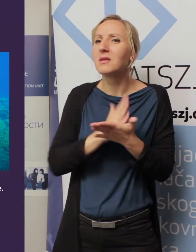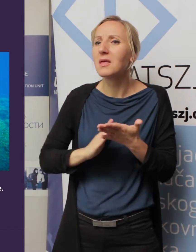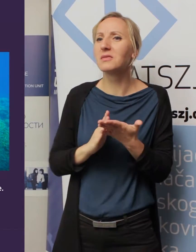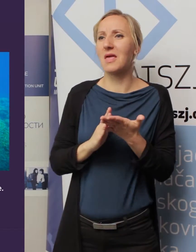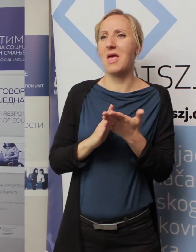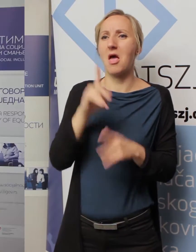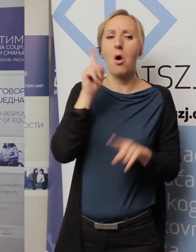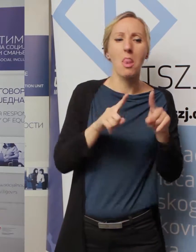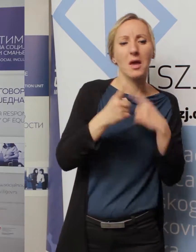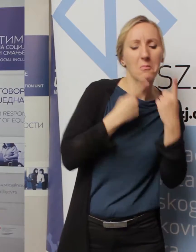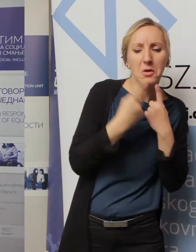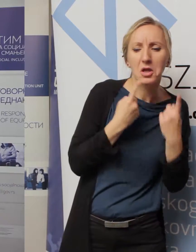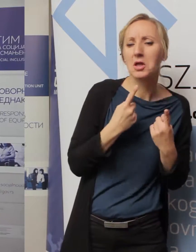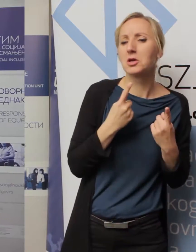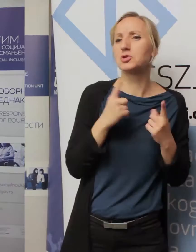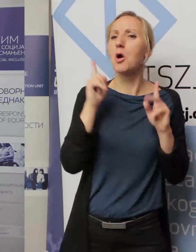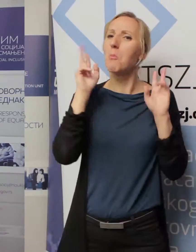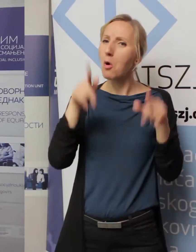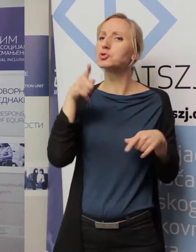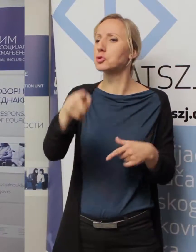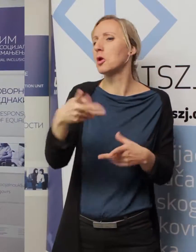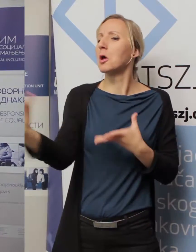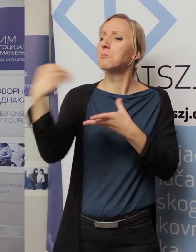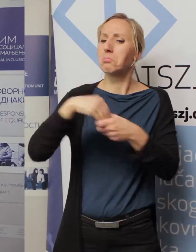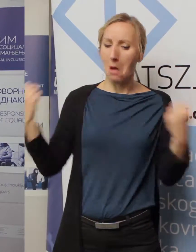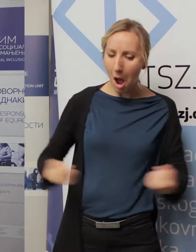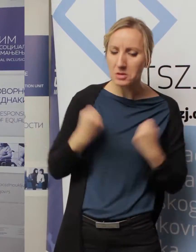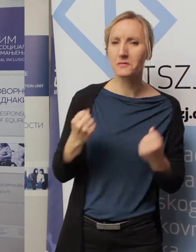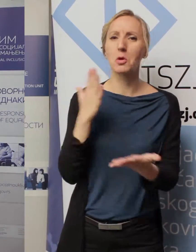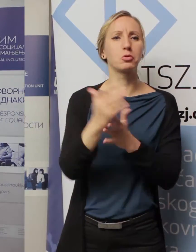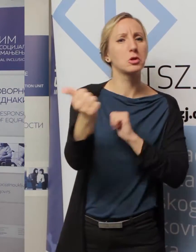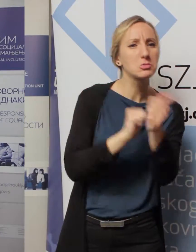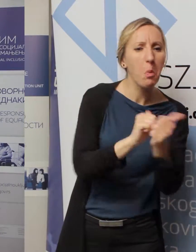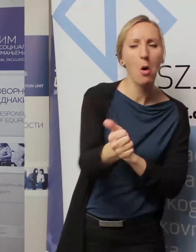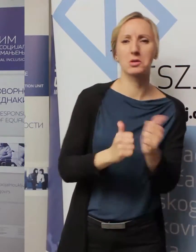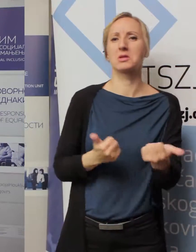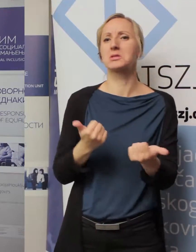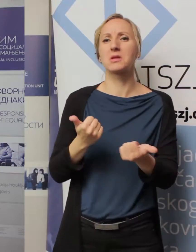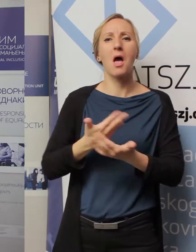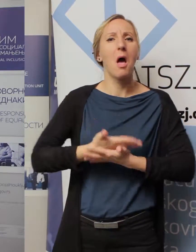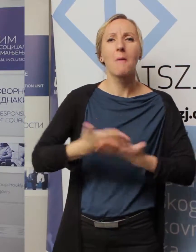UNSS priče, deo neke srednjoškolske, možete se bavite aktivizmom u smislu budete